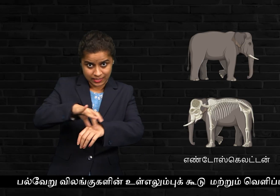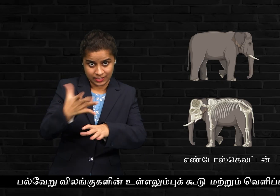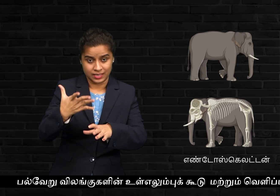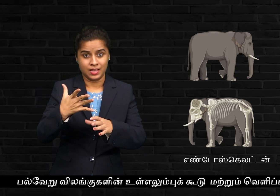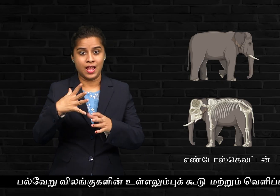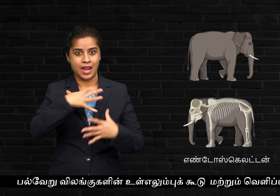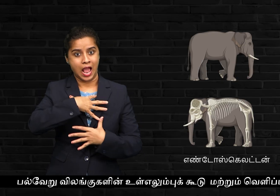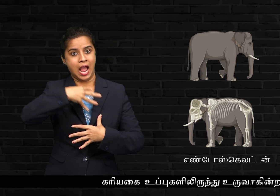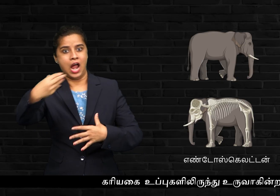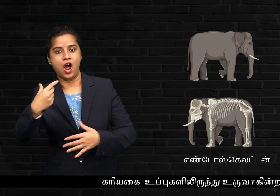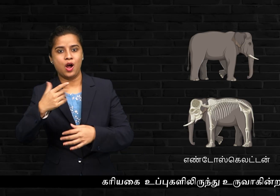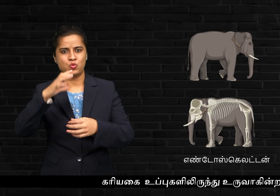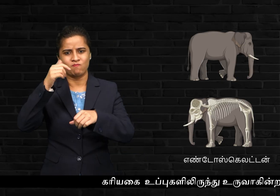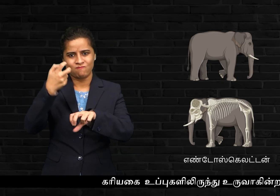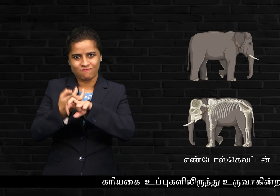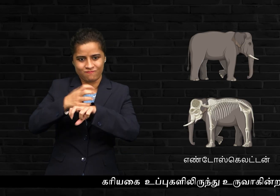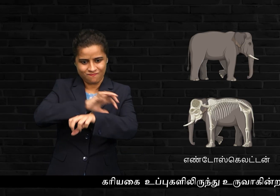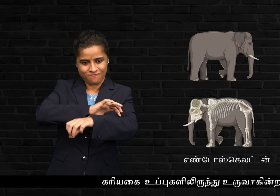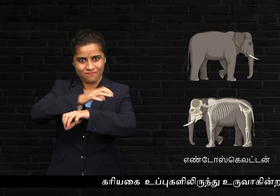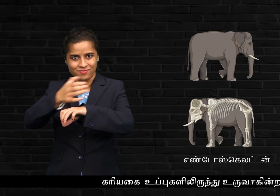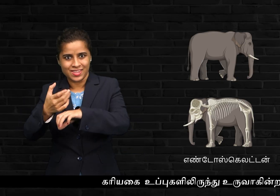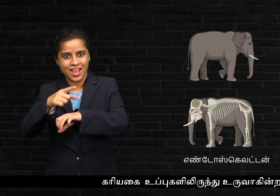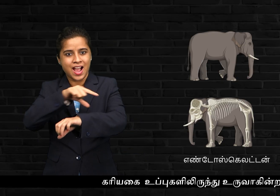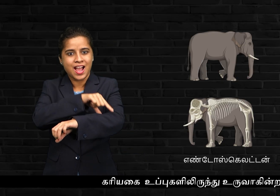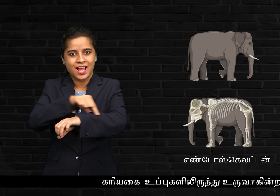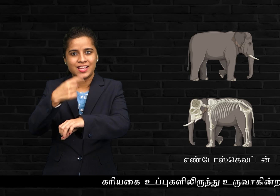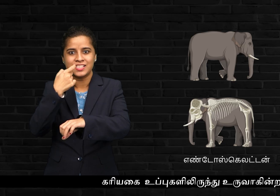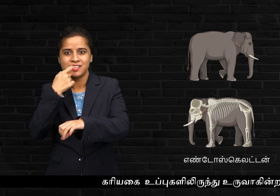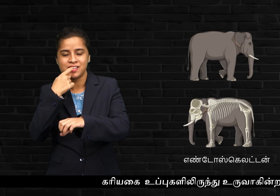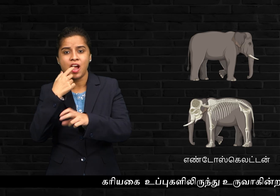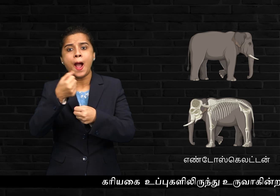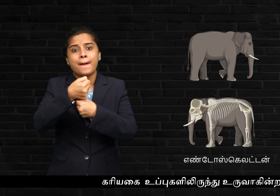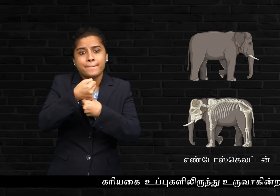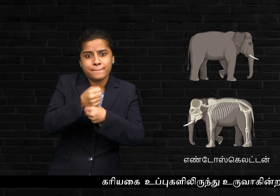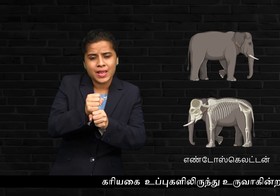எலும்புக்கூடுகளும் கரியகை உப்புகளிலிருந்து உருவாகின்றன.